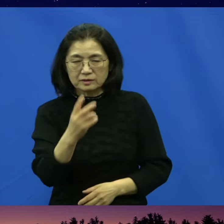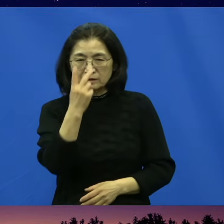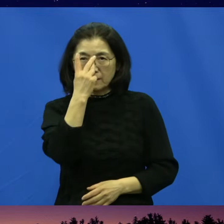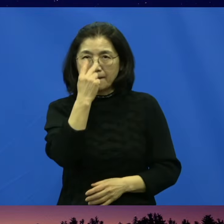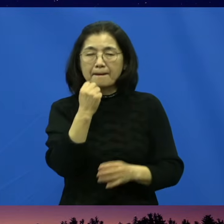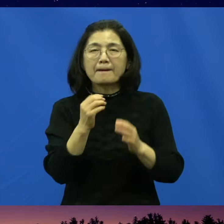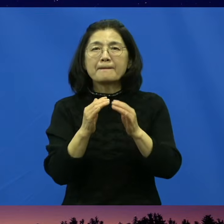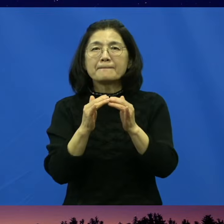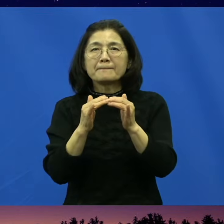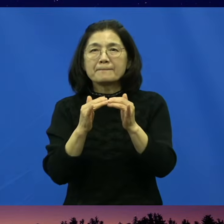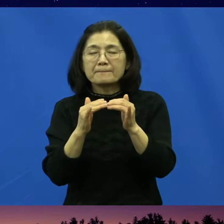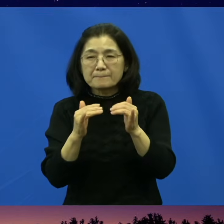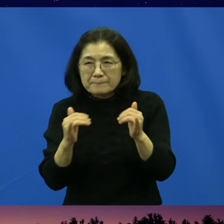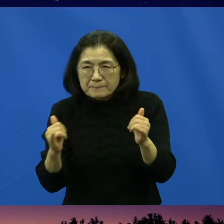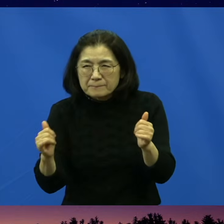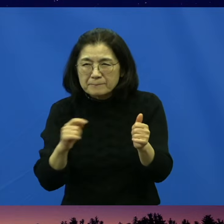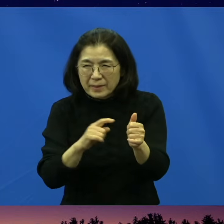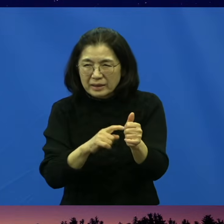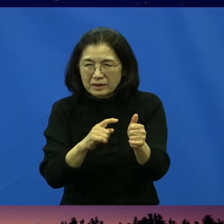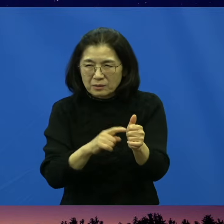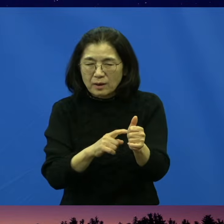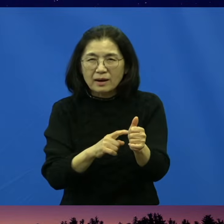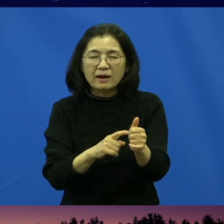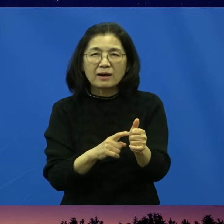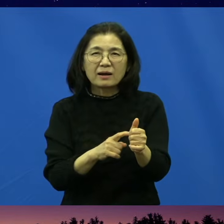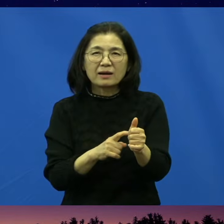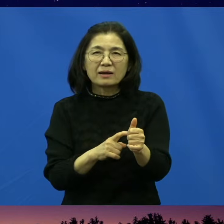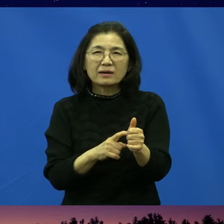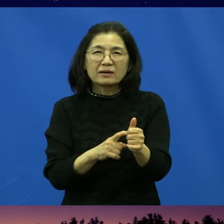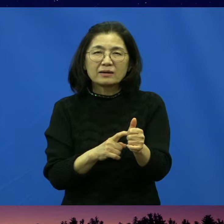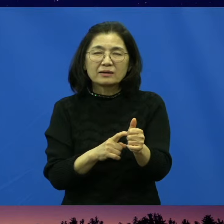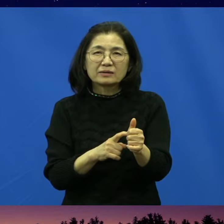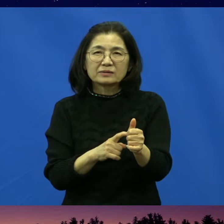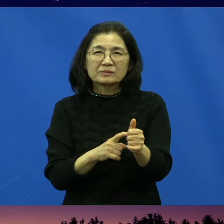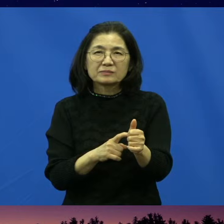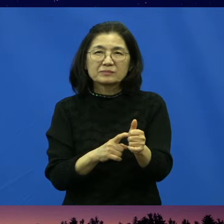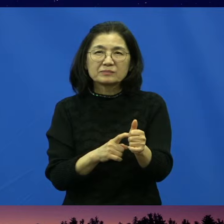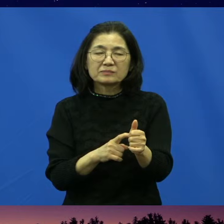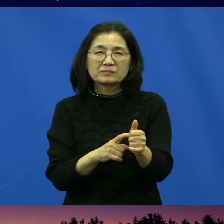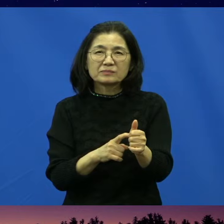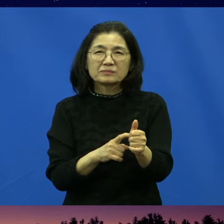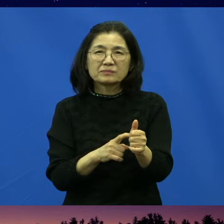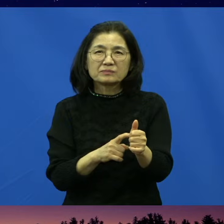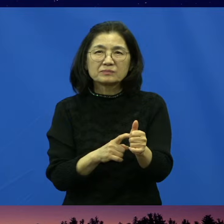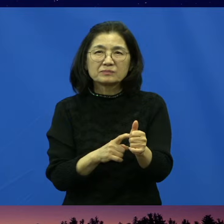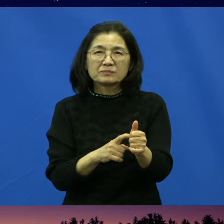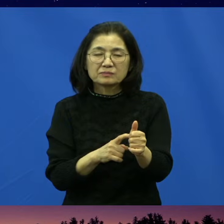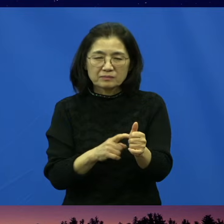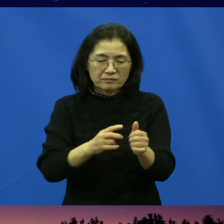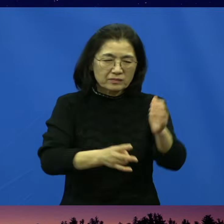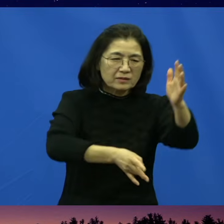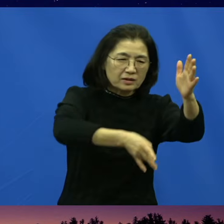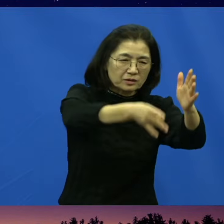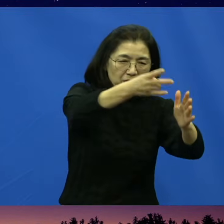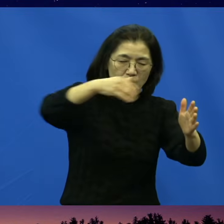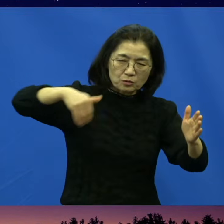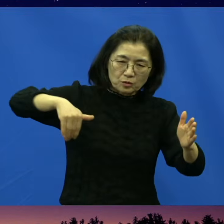없는 삶의 간격이 있습니다. 그들의 기쁨의 대열에 동참할 수 없는 것이죠.